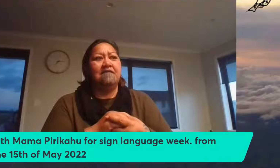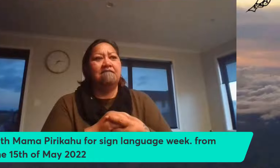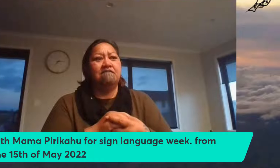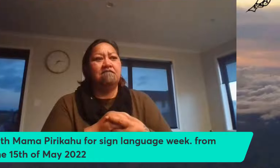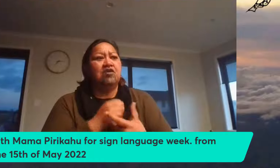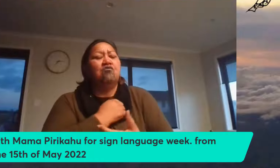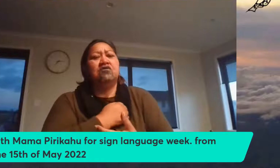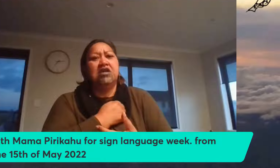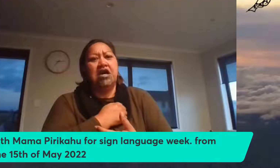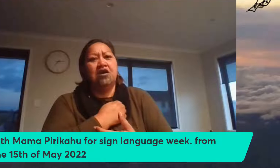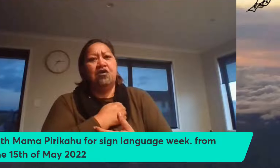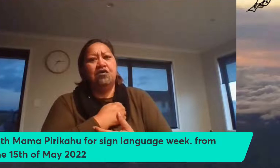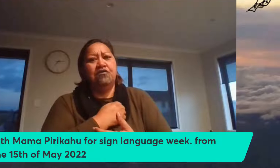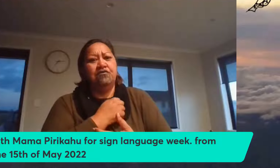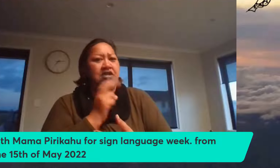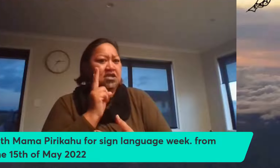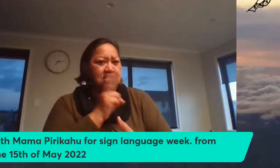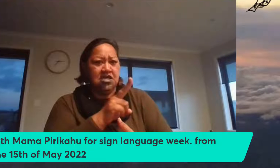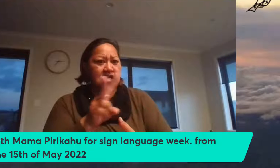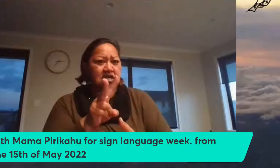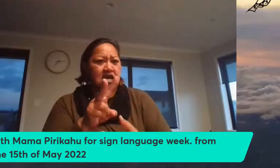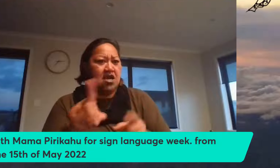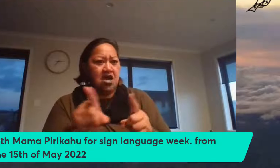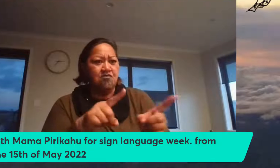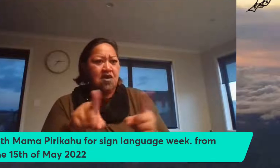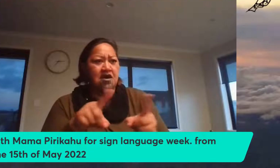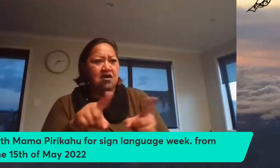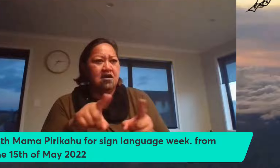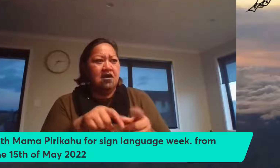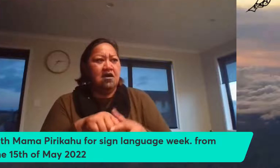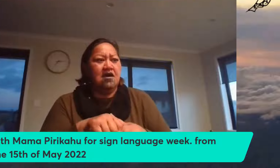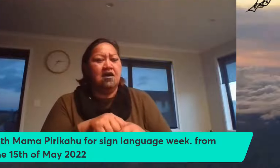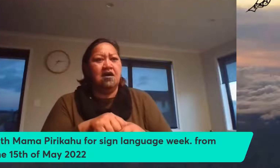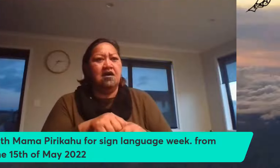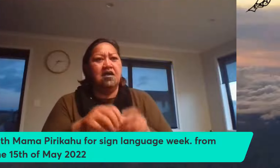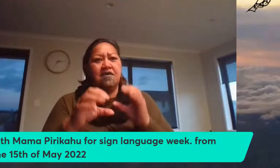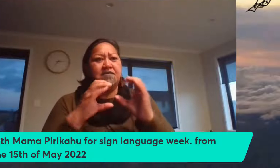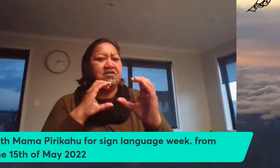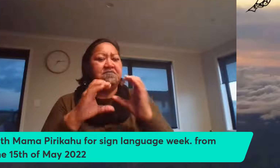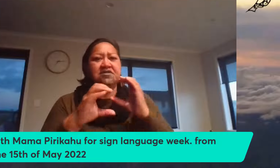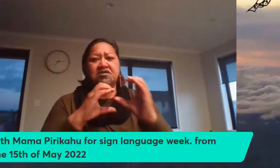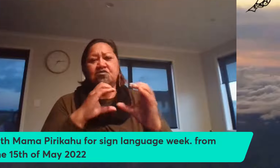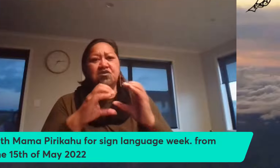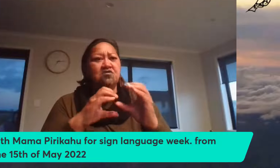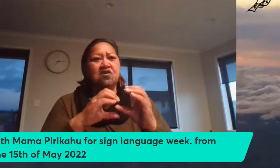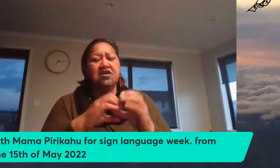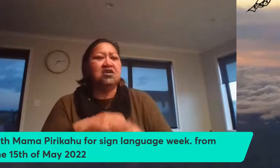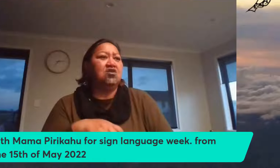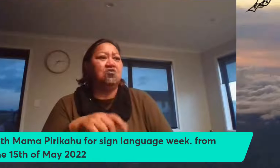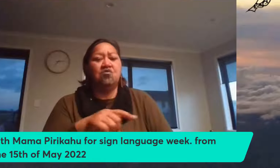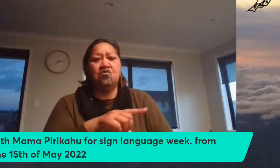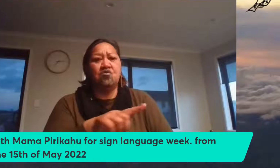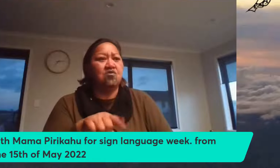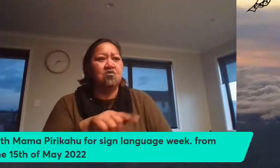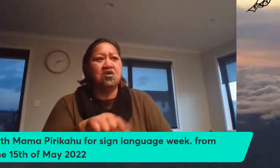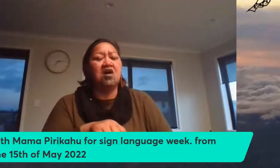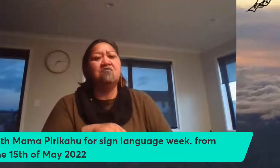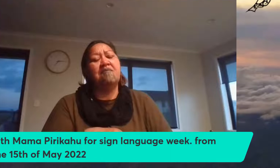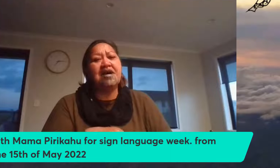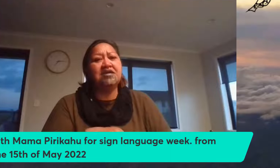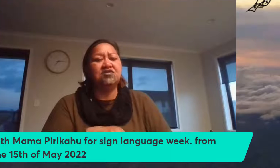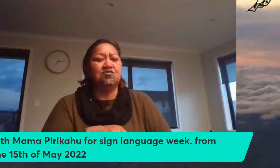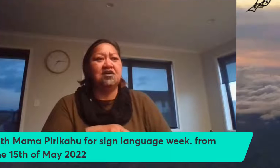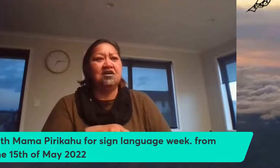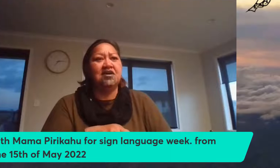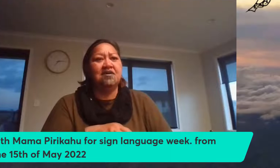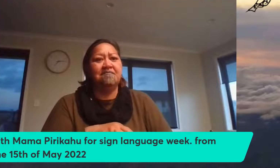Ana te koa te ngākau, te kitea I a raiwa, e whiti kōrero ana ki o